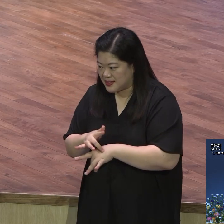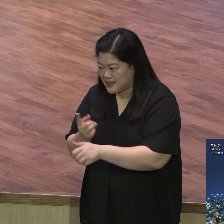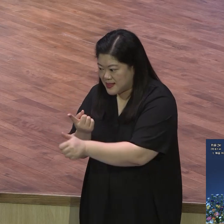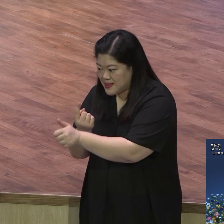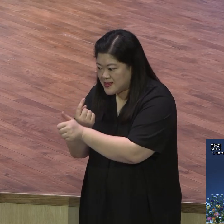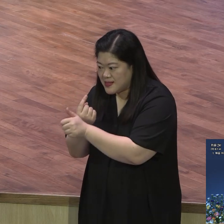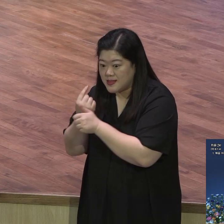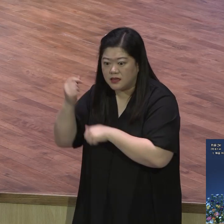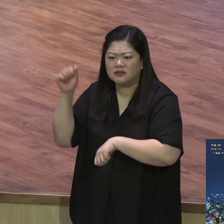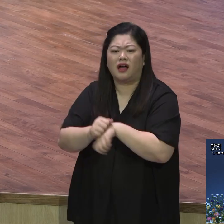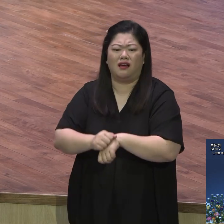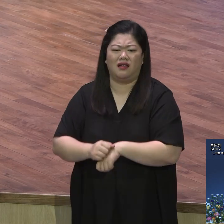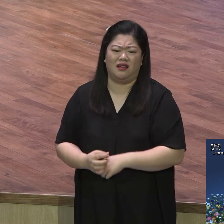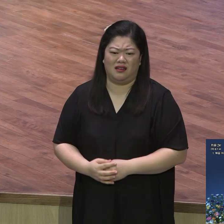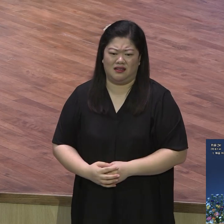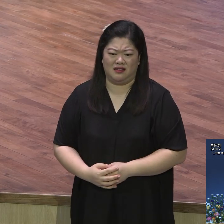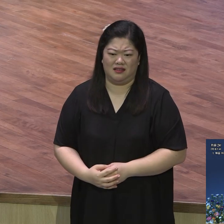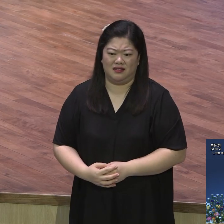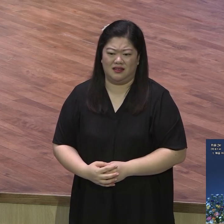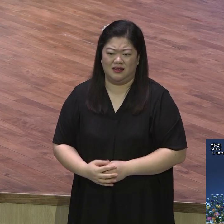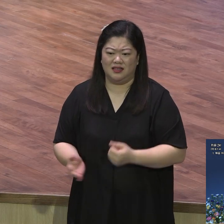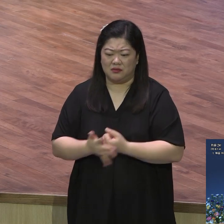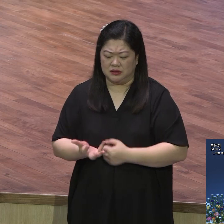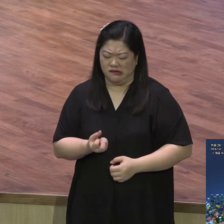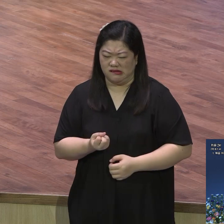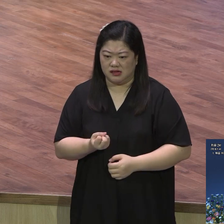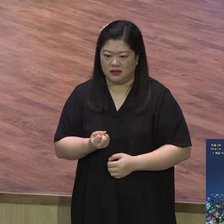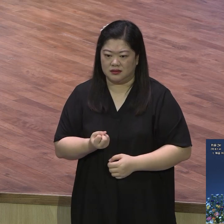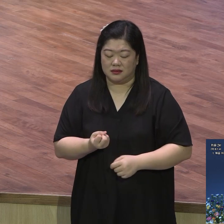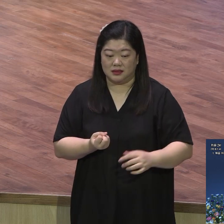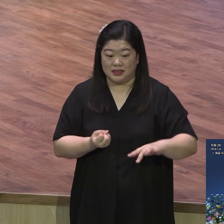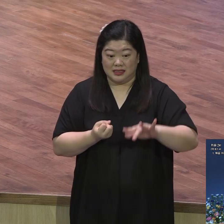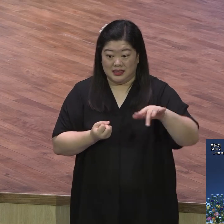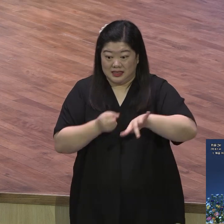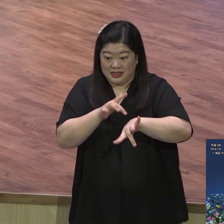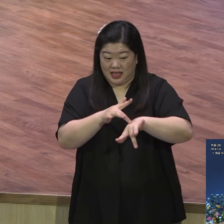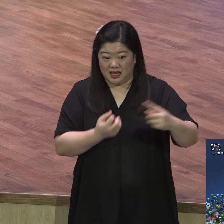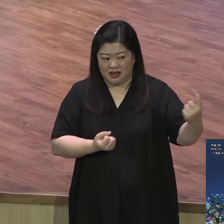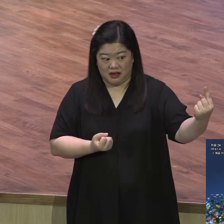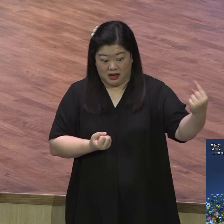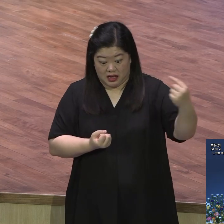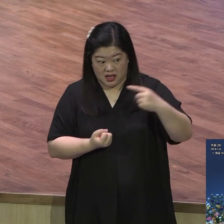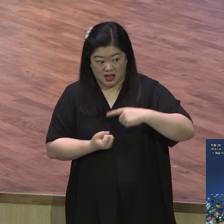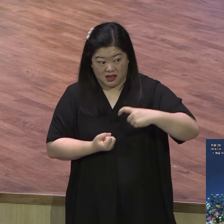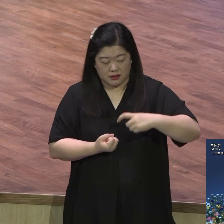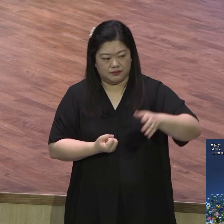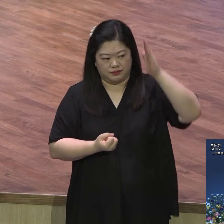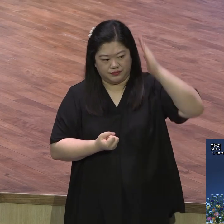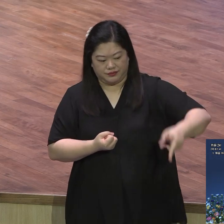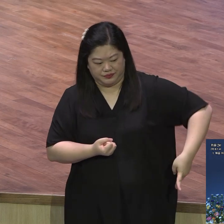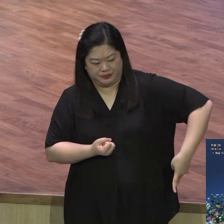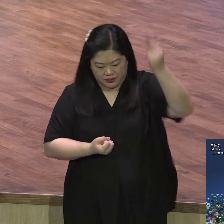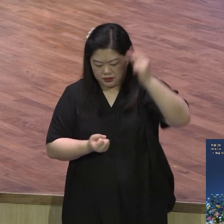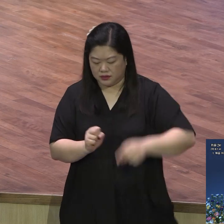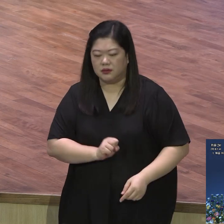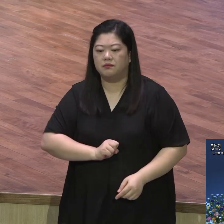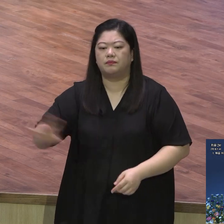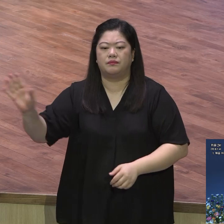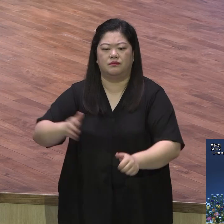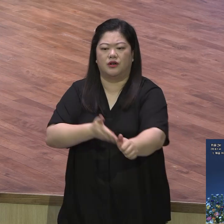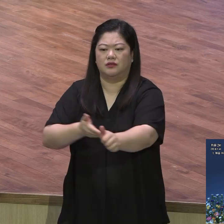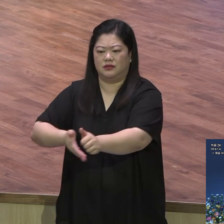연구하시기 바랍니다. 그러니까 사단이 건드린 걸 이 속으면 안 된단 말이에요. 하나님께서 여러분을